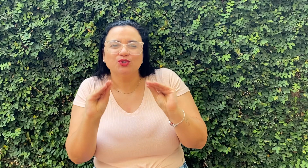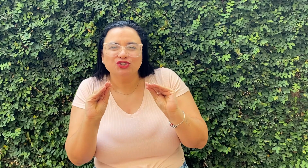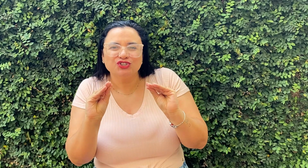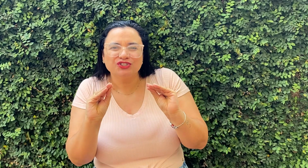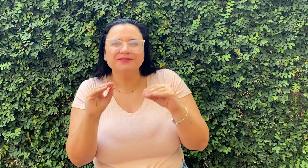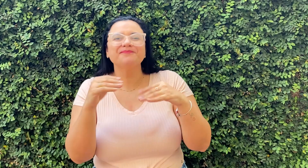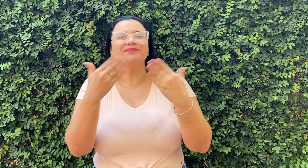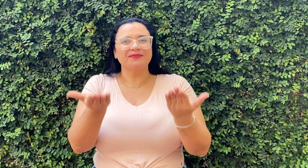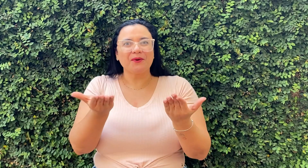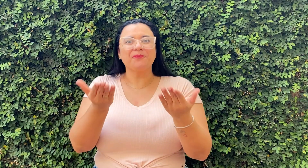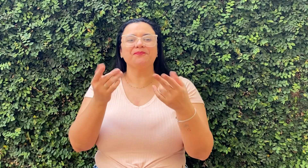também.